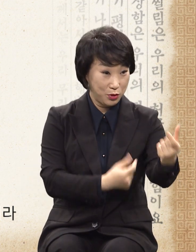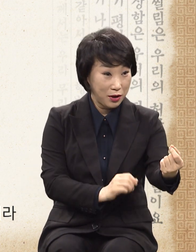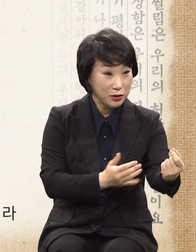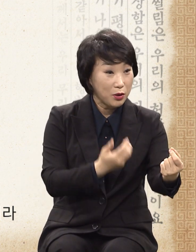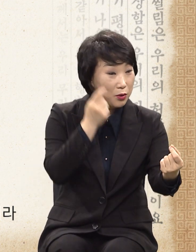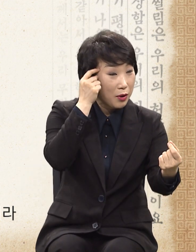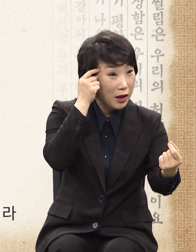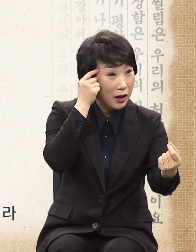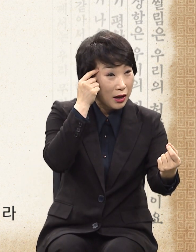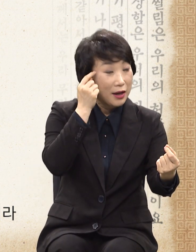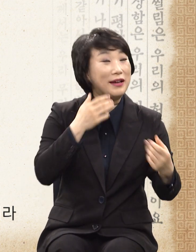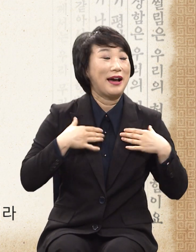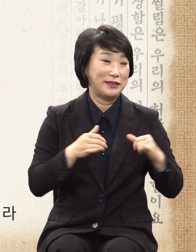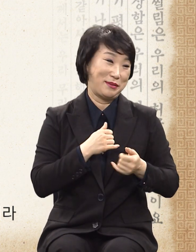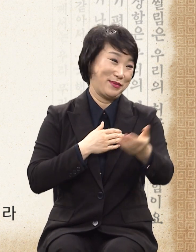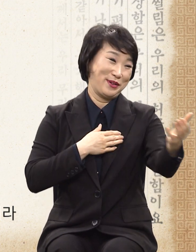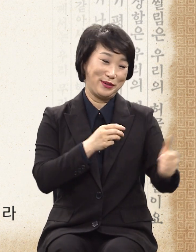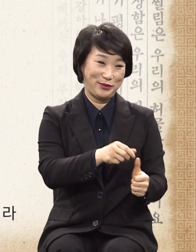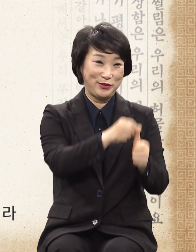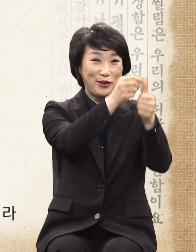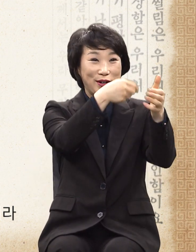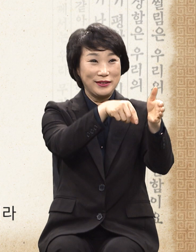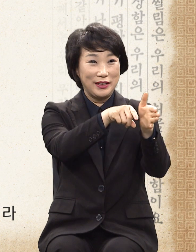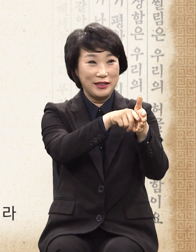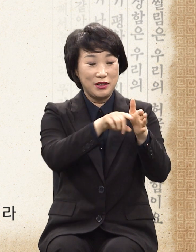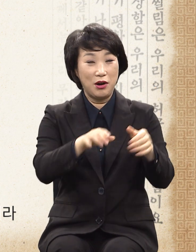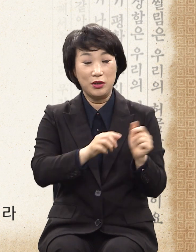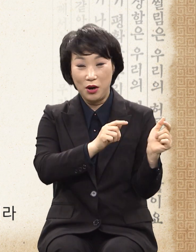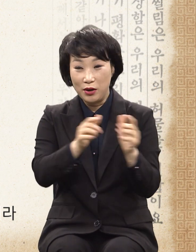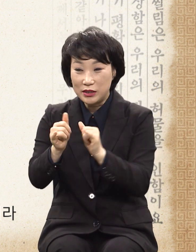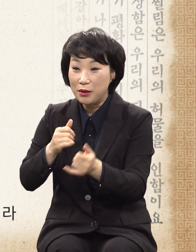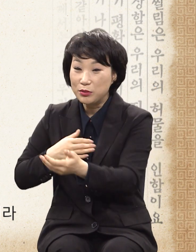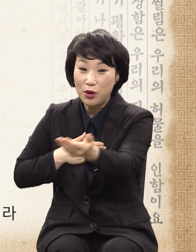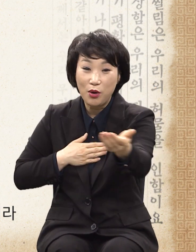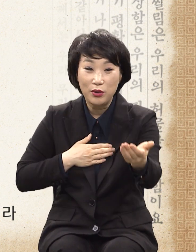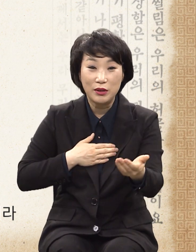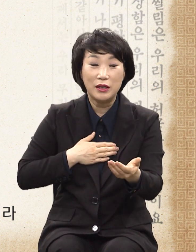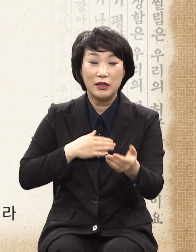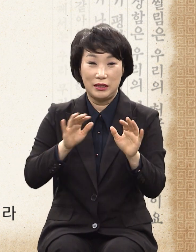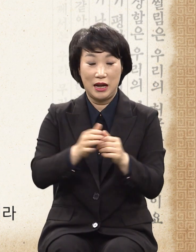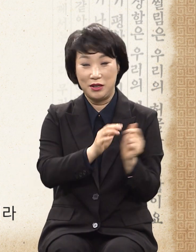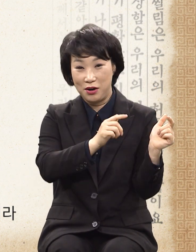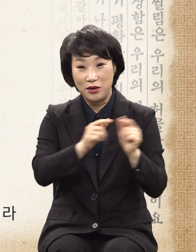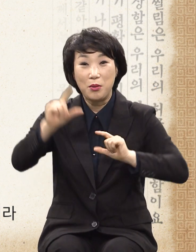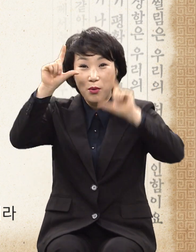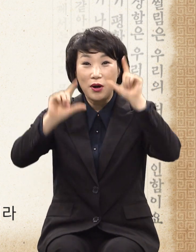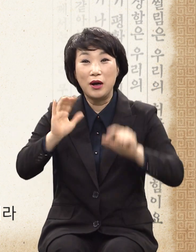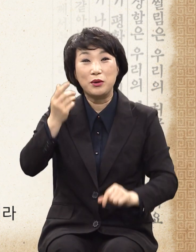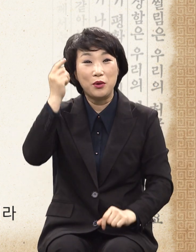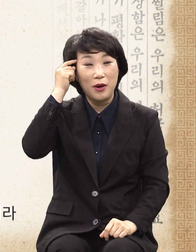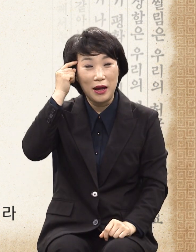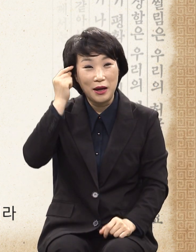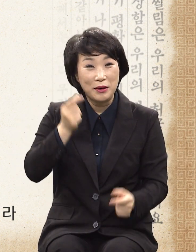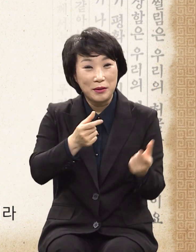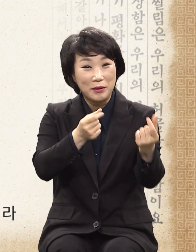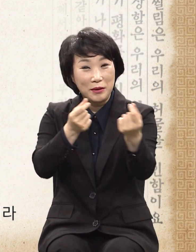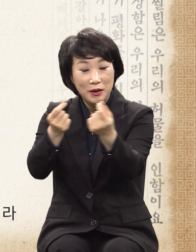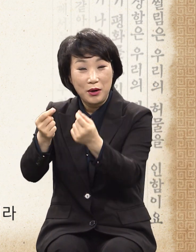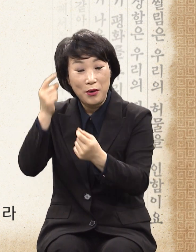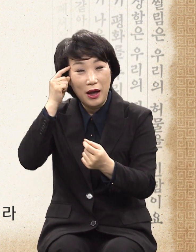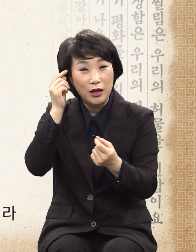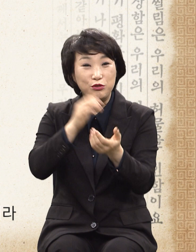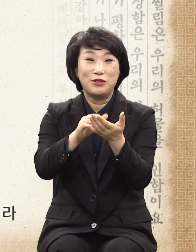같이 된 것은 약한 자들을 얻고자 함이요, 여러 사람에게 내가 여러 모양이 된 것은 아무쪼록